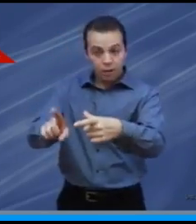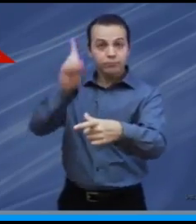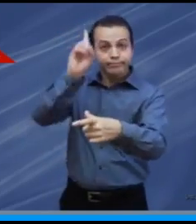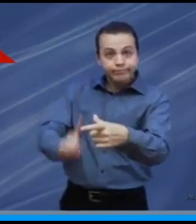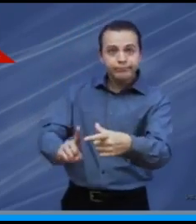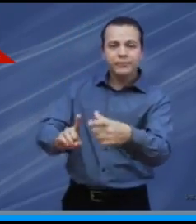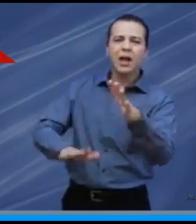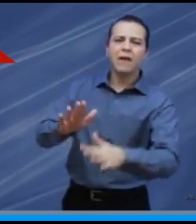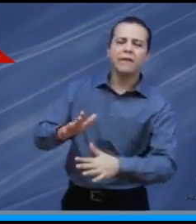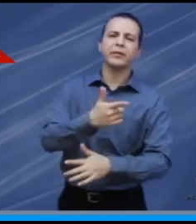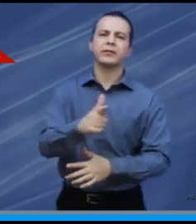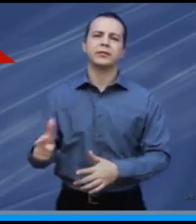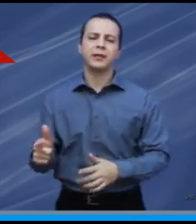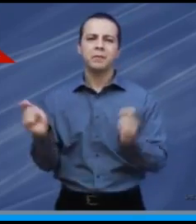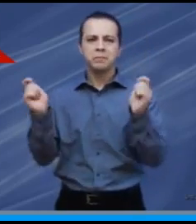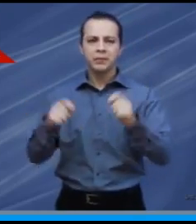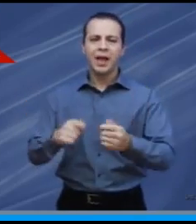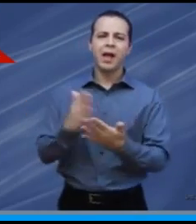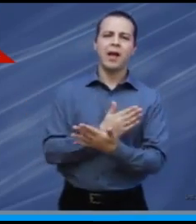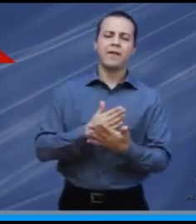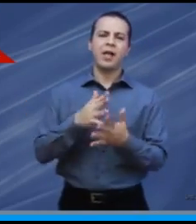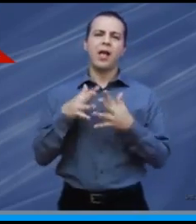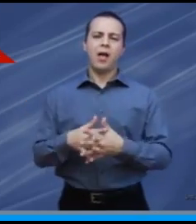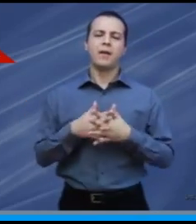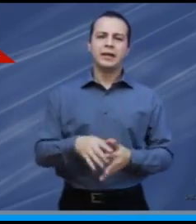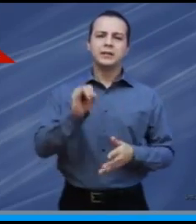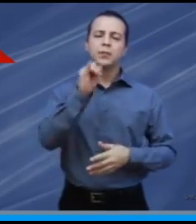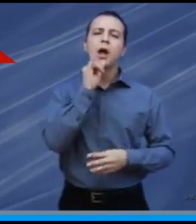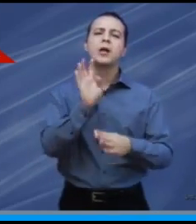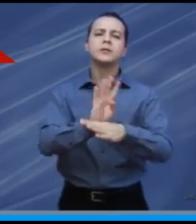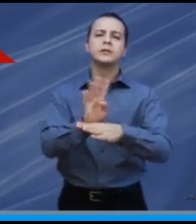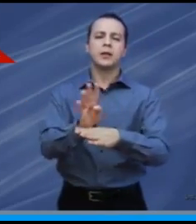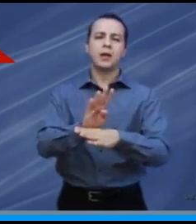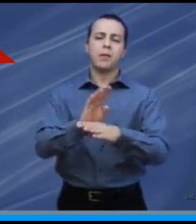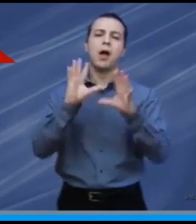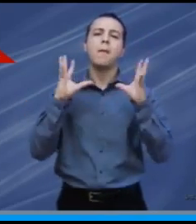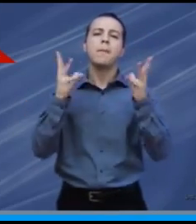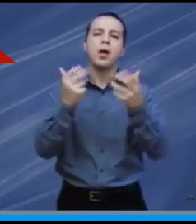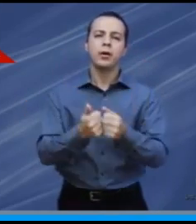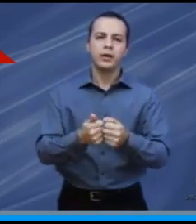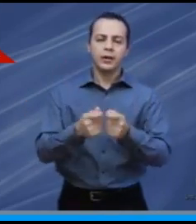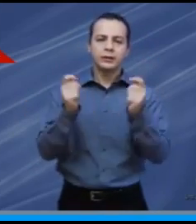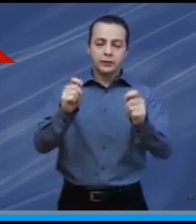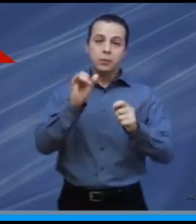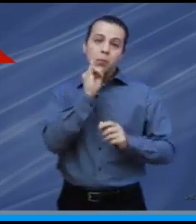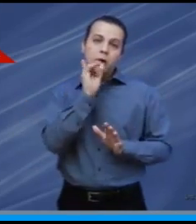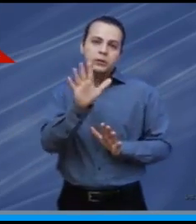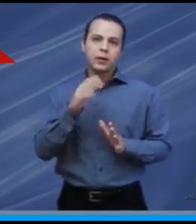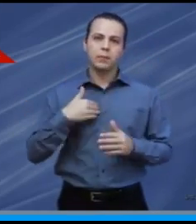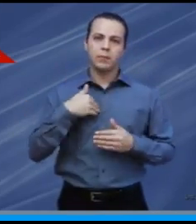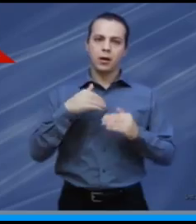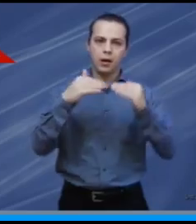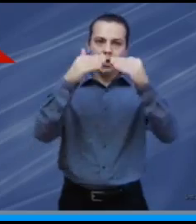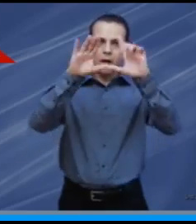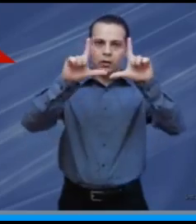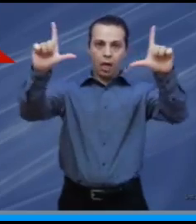deficiência que muitas vezes também desagradam. Nos cinemas, na maioria das vezes no gargarejo, ou seja, está ali embaixo